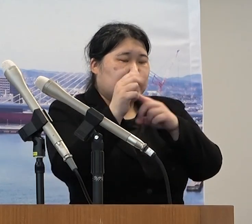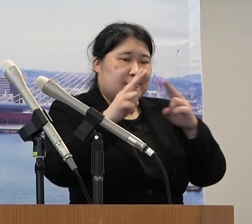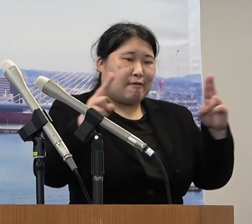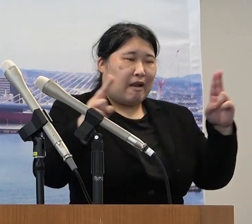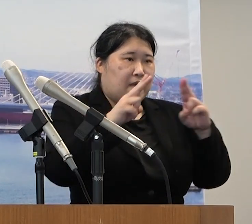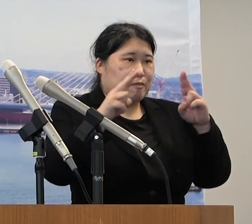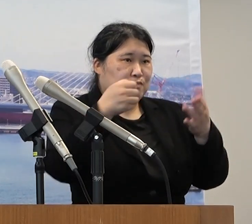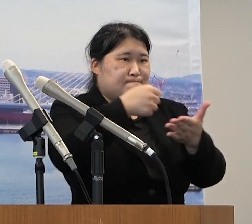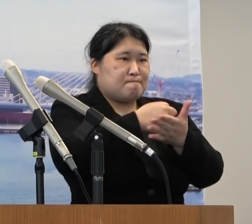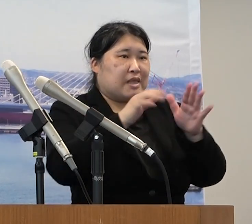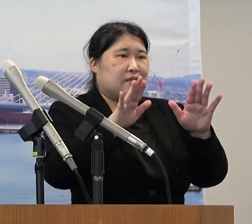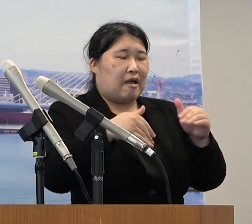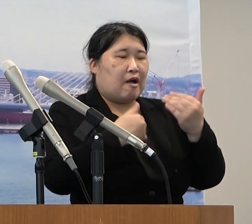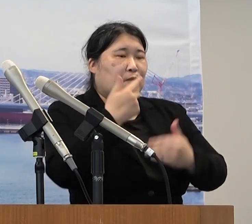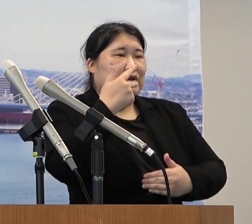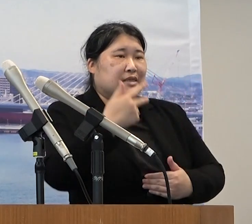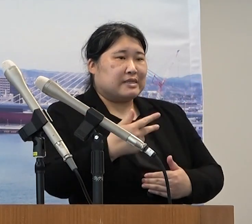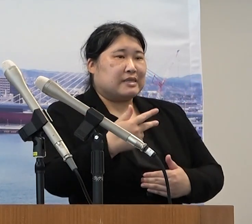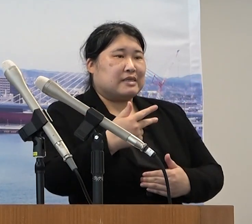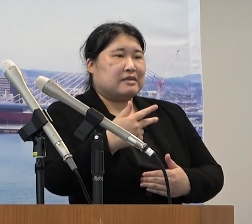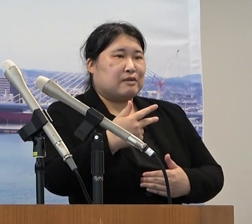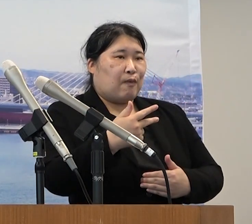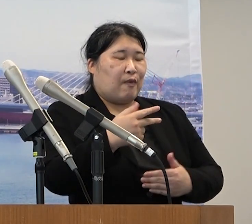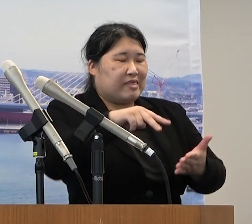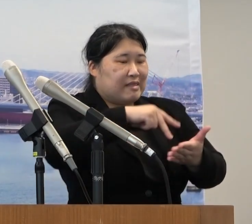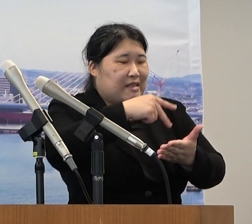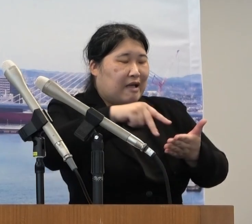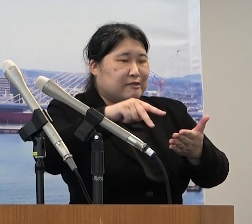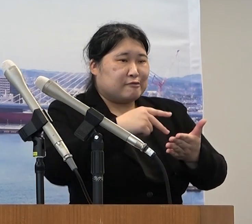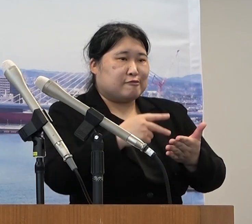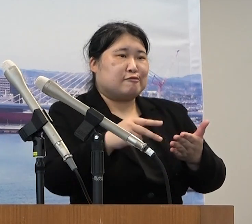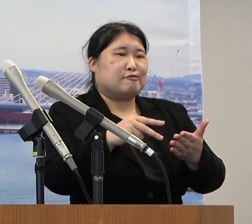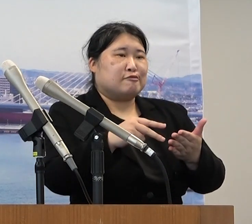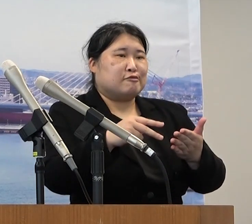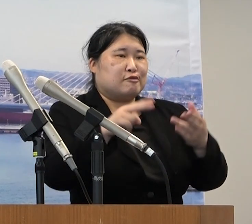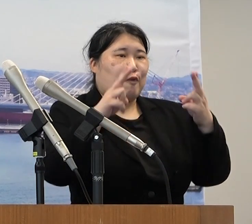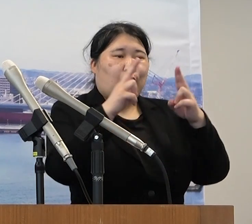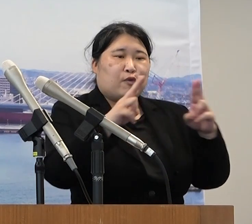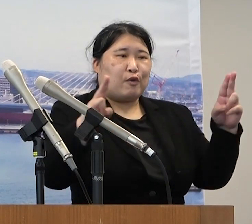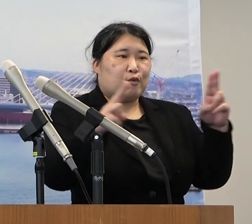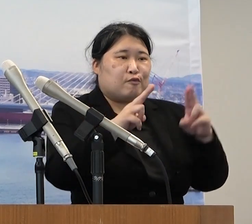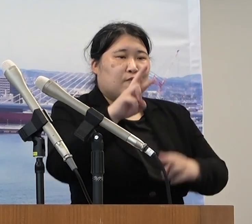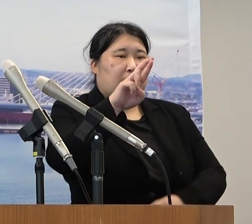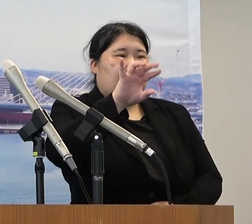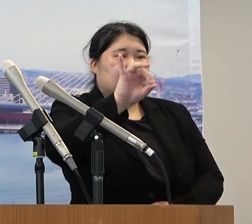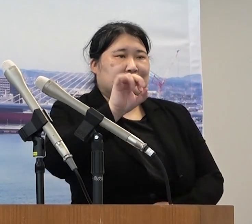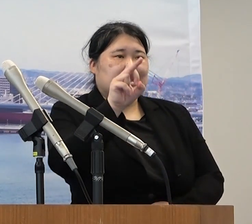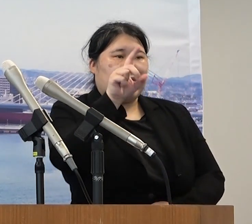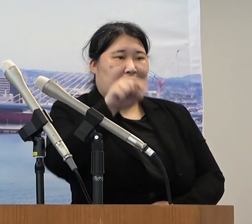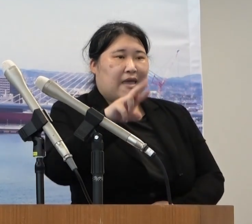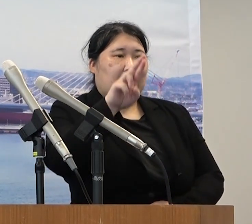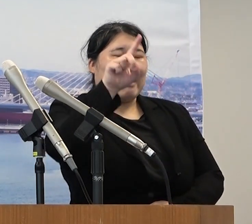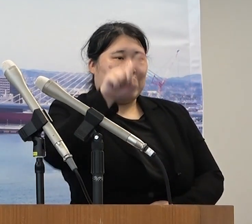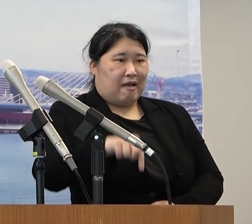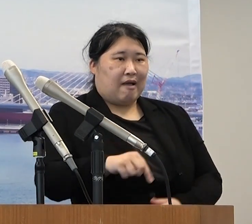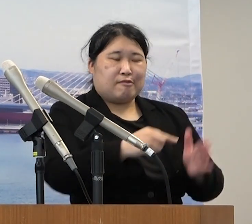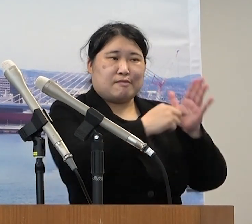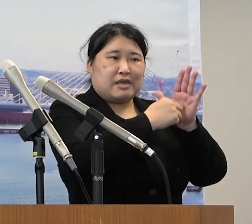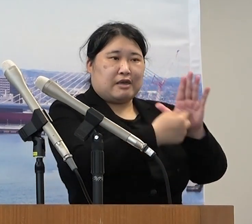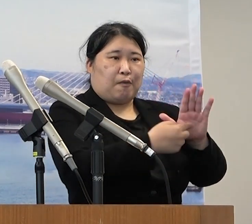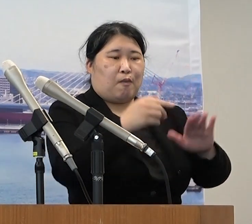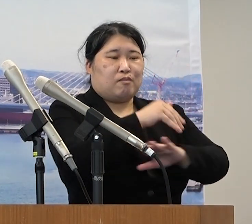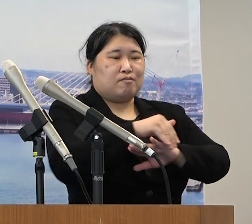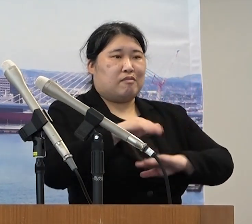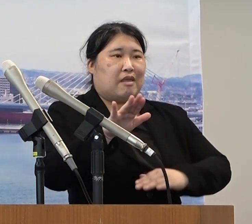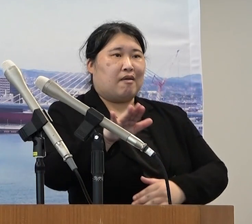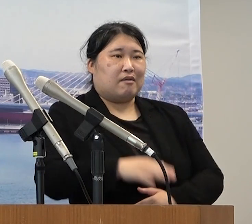し、青森市オリジナルダンス楽曲ラッセーラを披露していただけることと伺っております